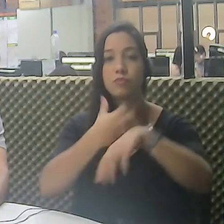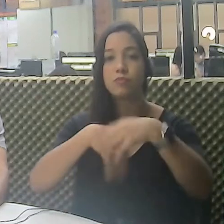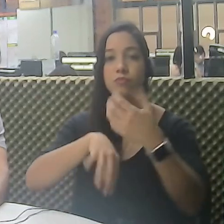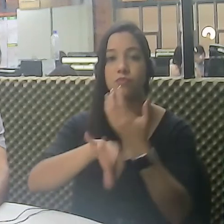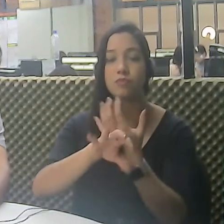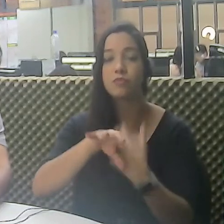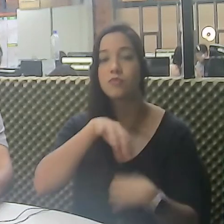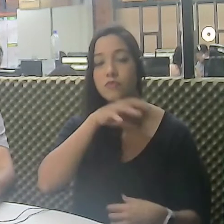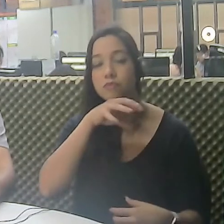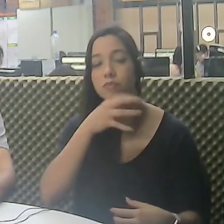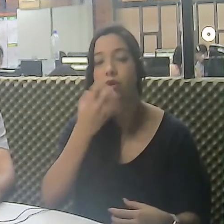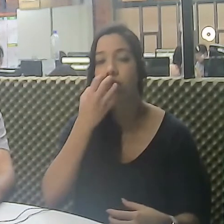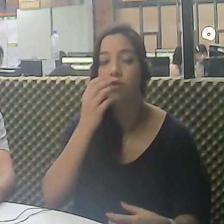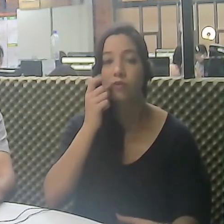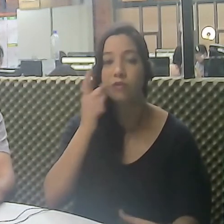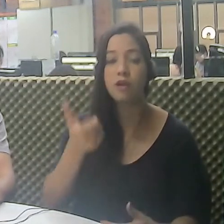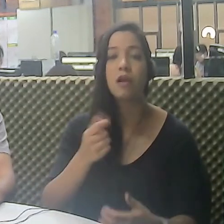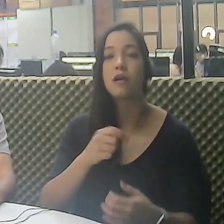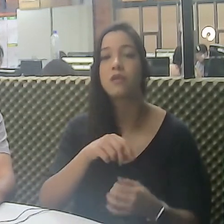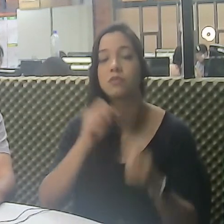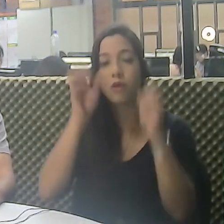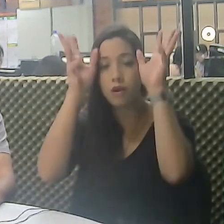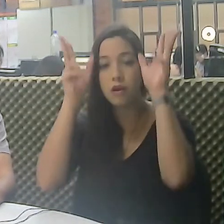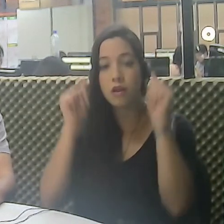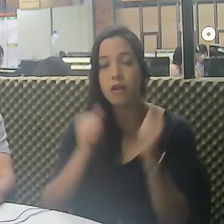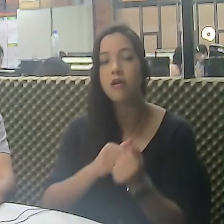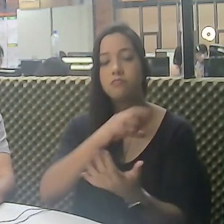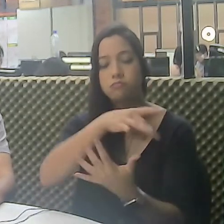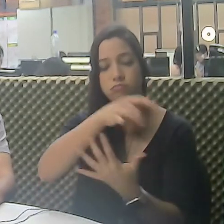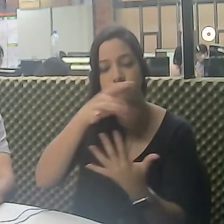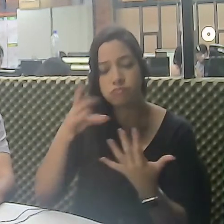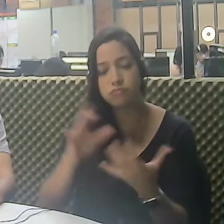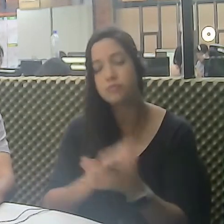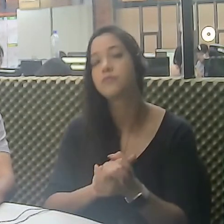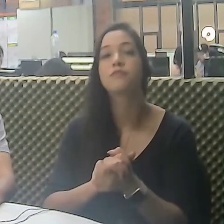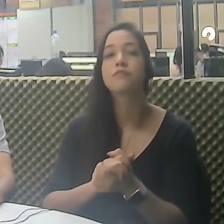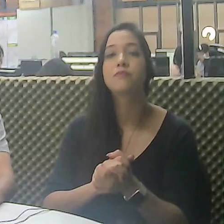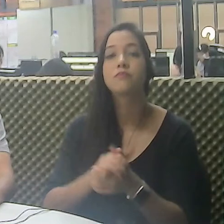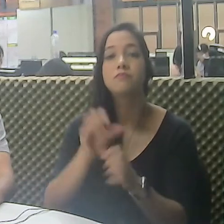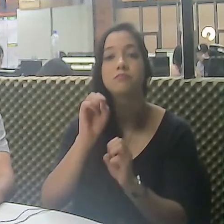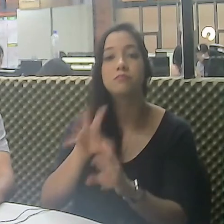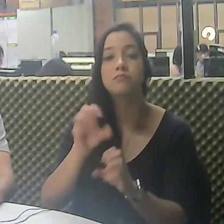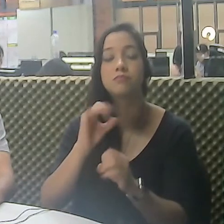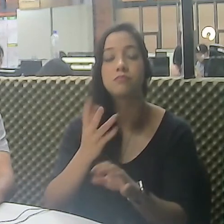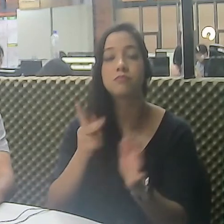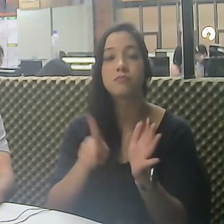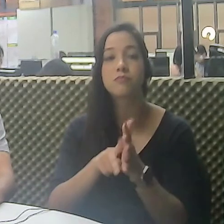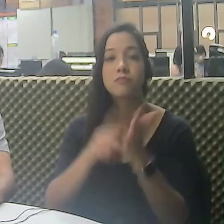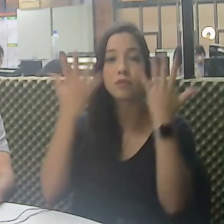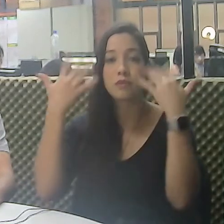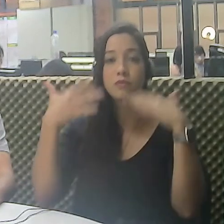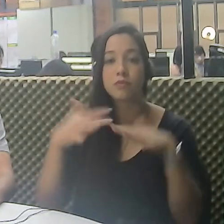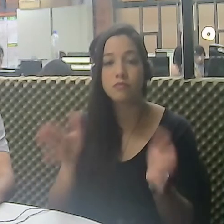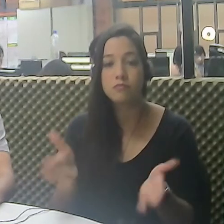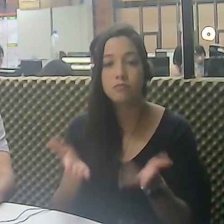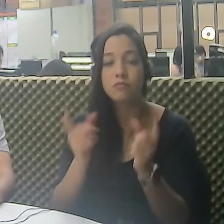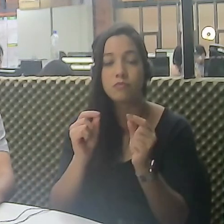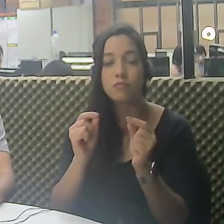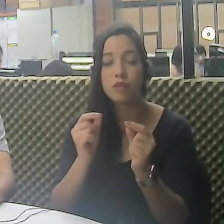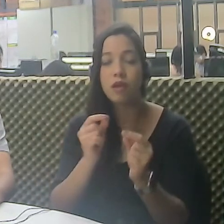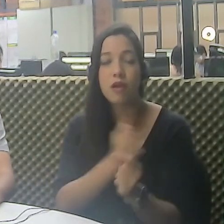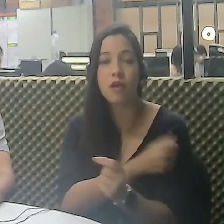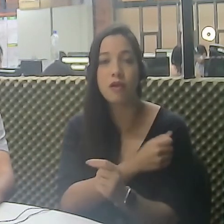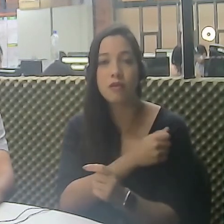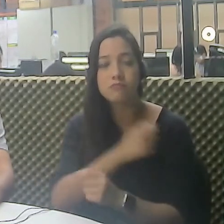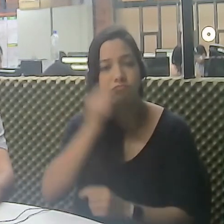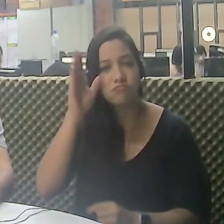parte animal, ou seja, em várias áreas que vêm de encontro a essa educação ambiental, né? Instigar aí os alunos a